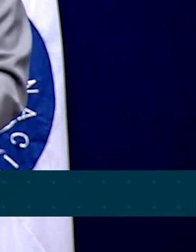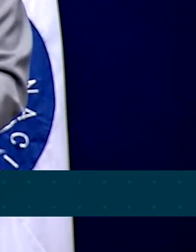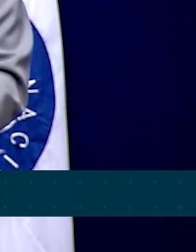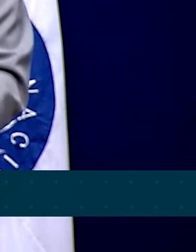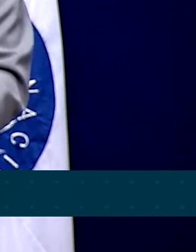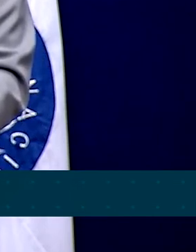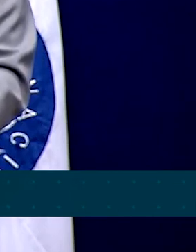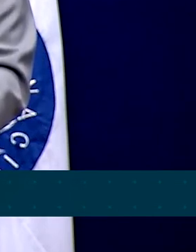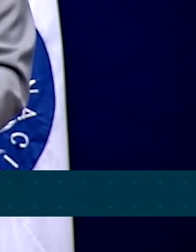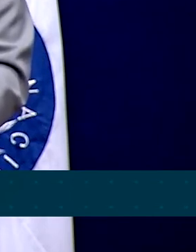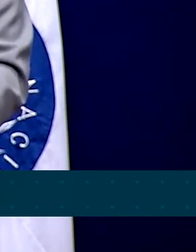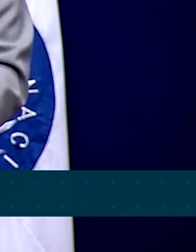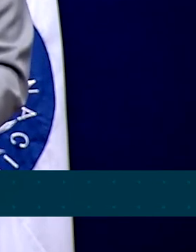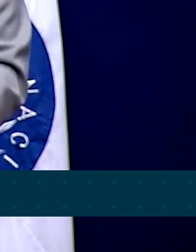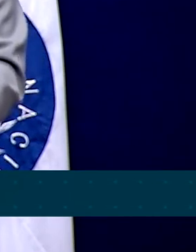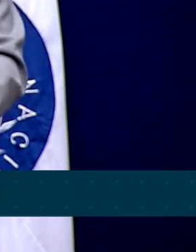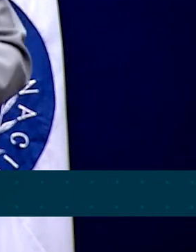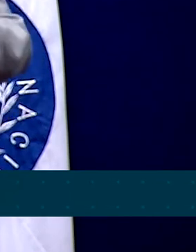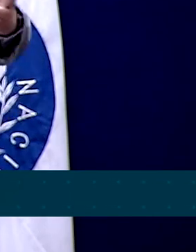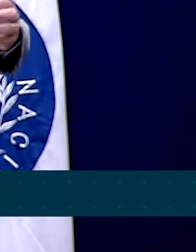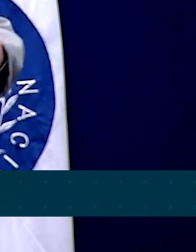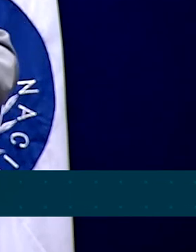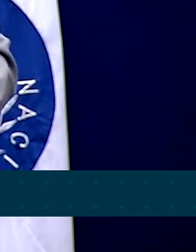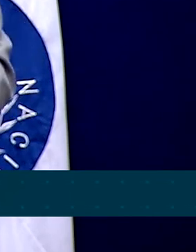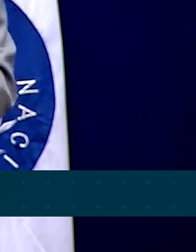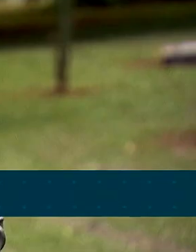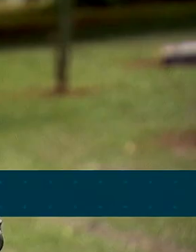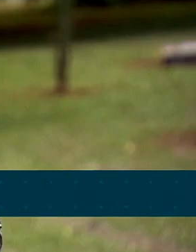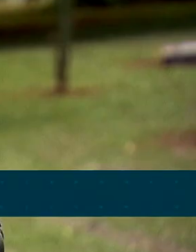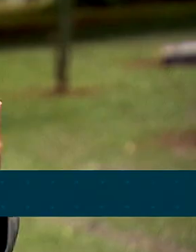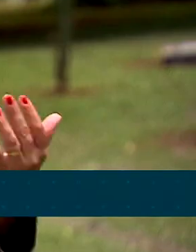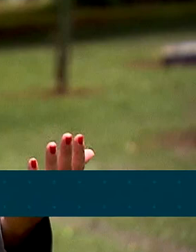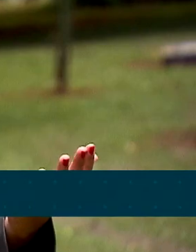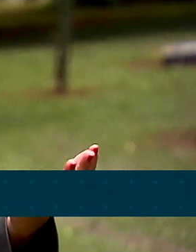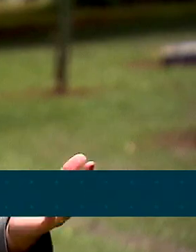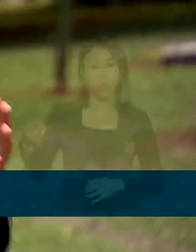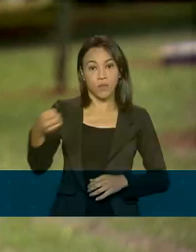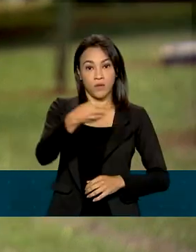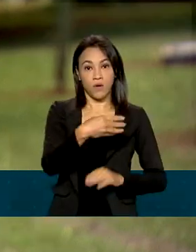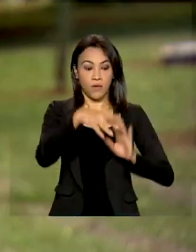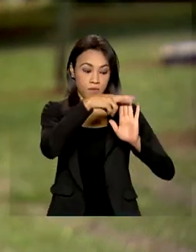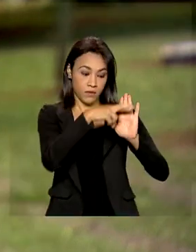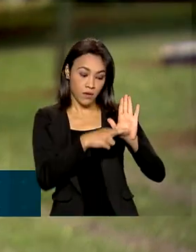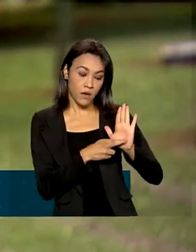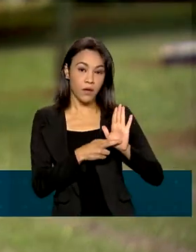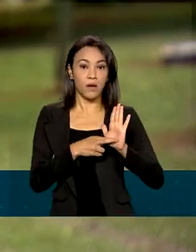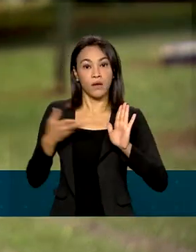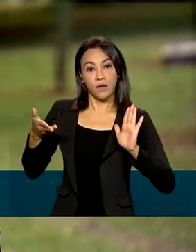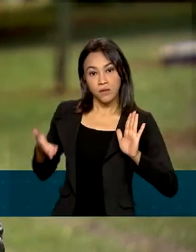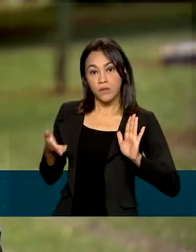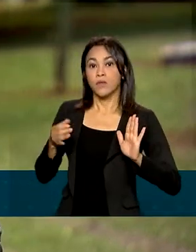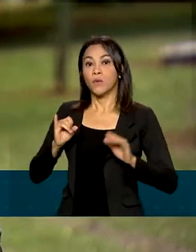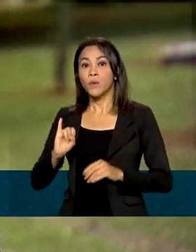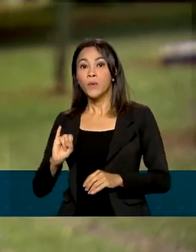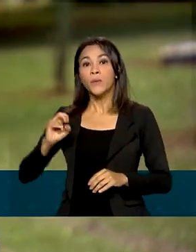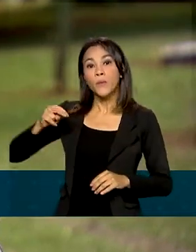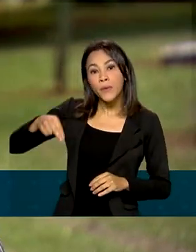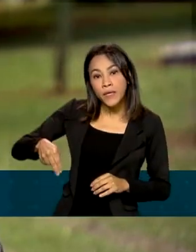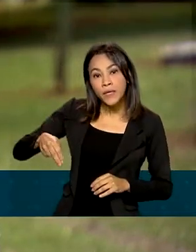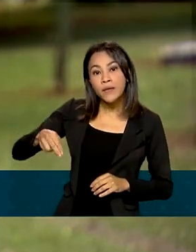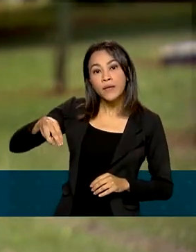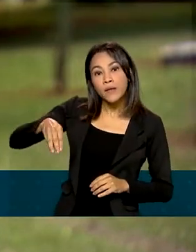cumprir. Demora nos processos, burocracias. Com o novo regulamento, o Inmetro vai estabelecer o que deve ser